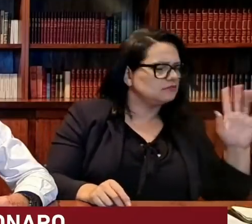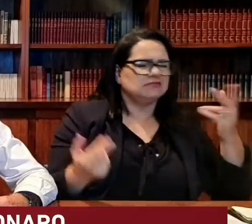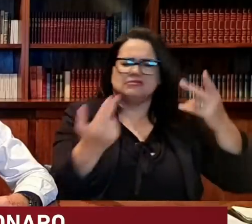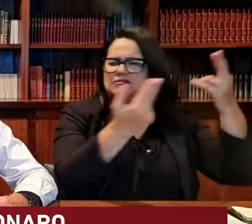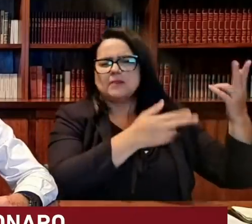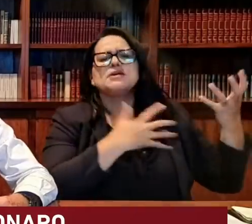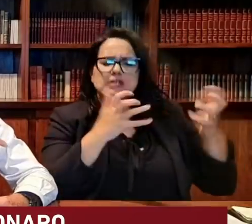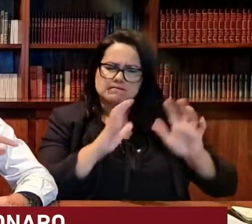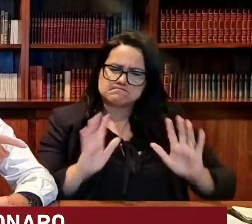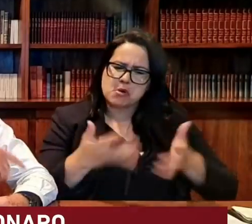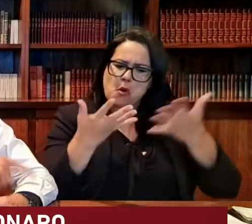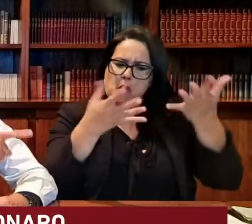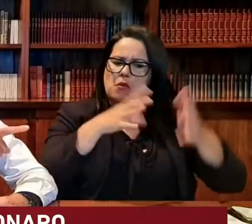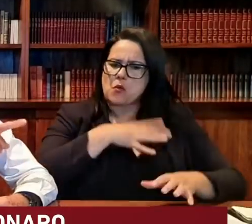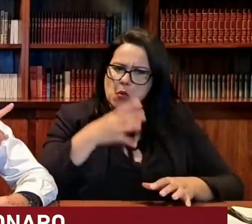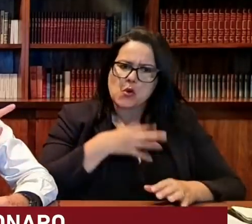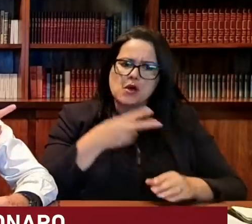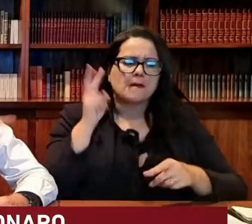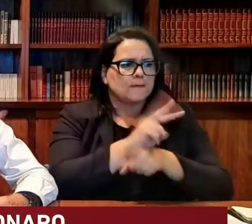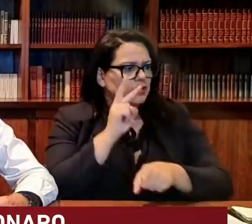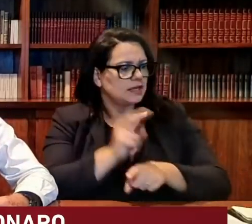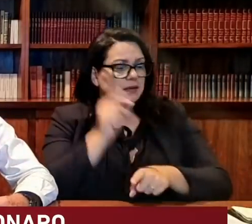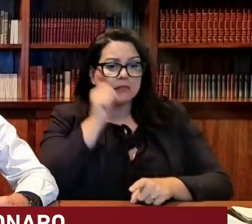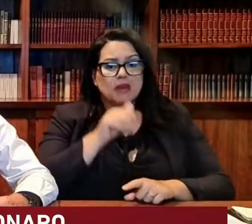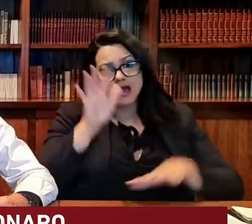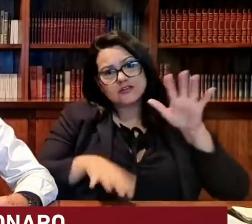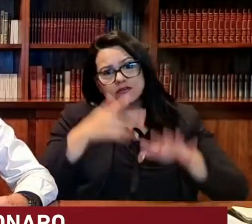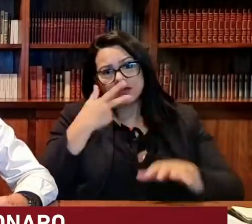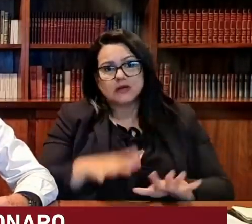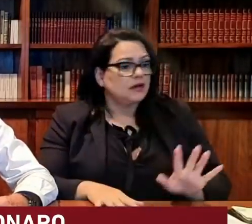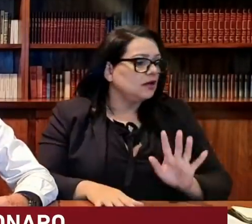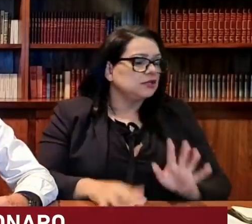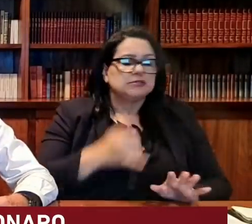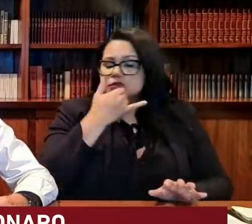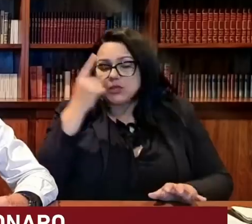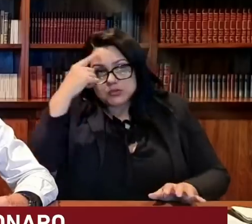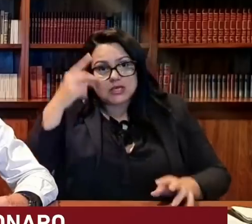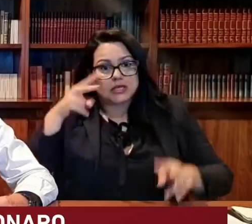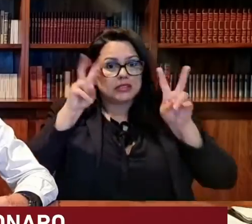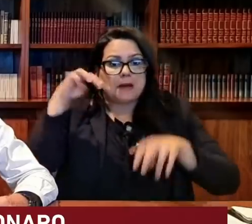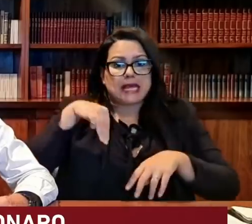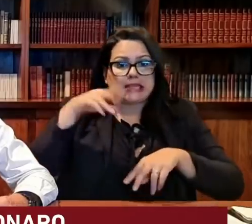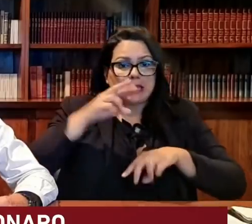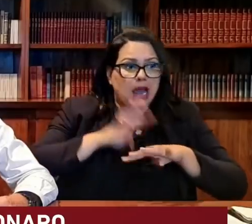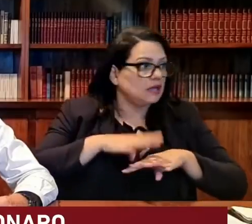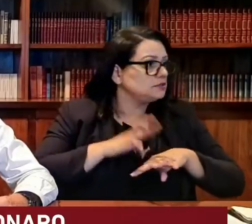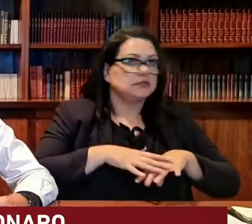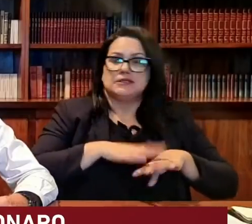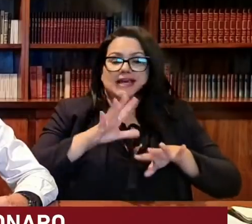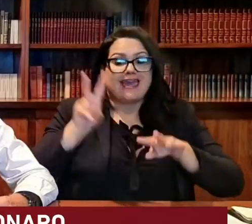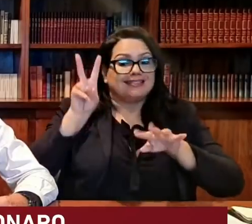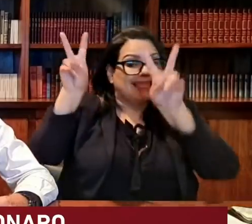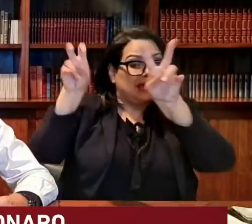do encorajamento, do acolhimento. A mulher, às vezes, acha que ela não sabe falar de matemática, que ela não sabe de finanças, que isso é coisa de homem. Então,